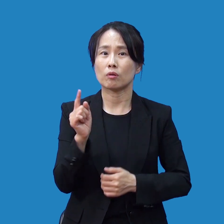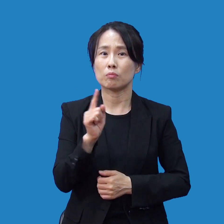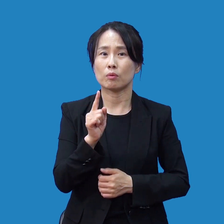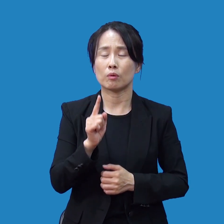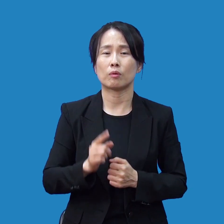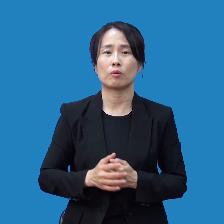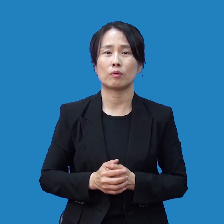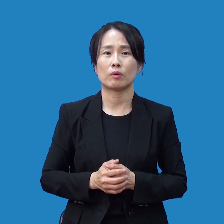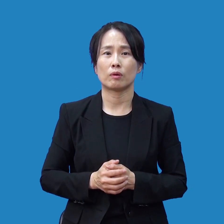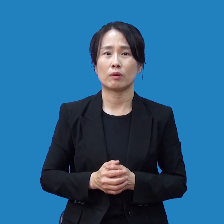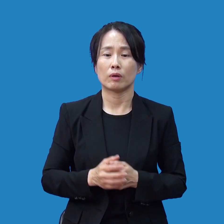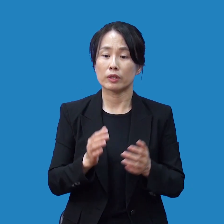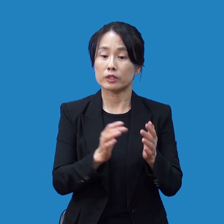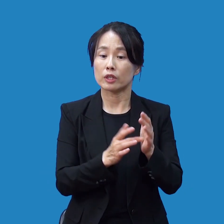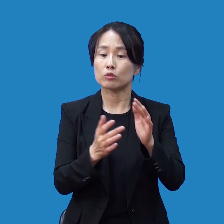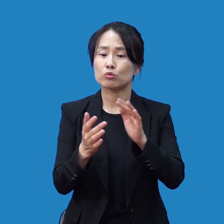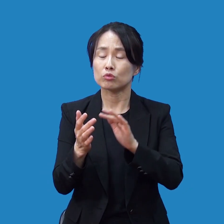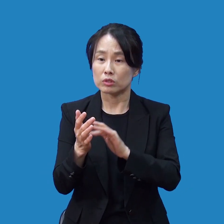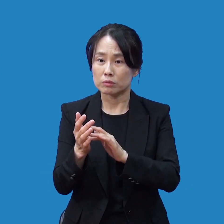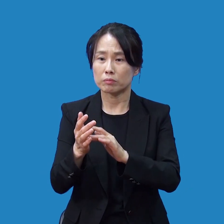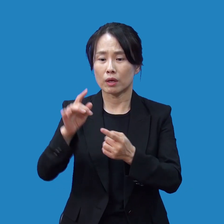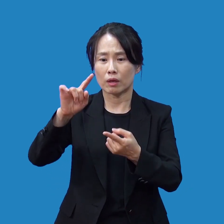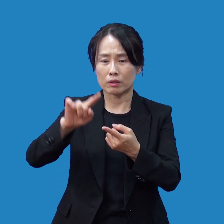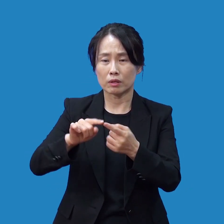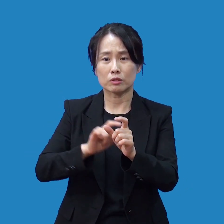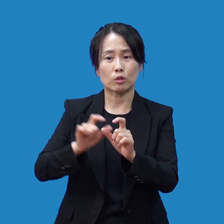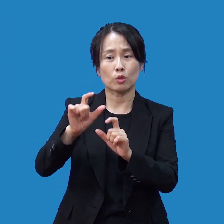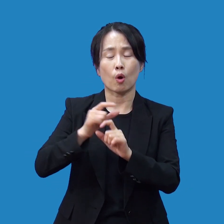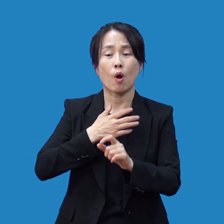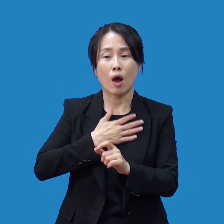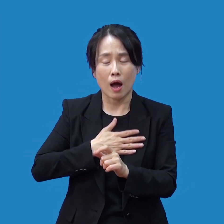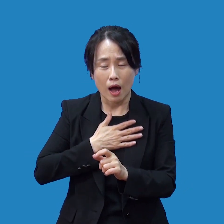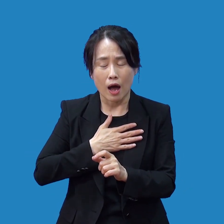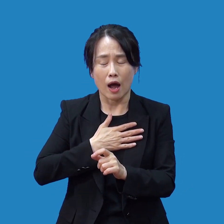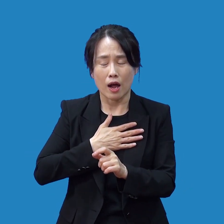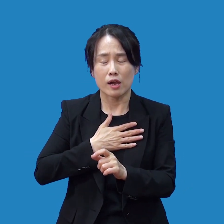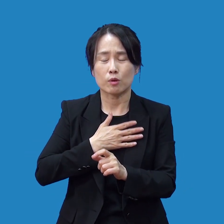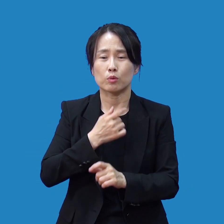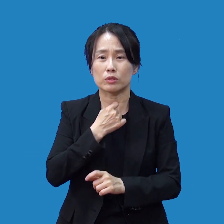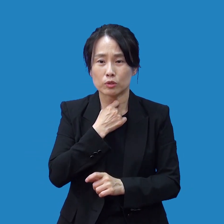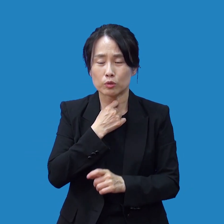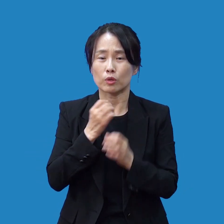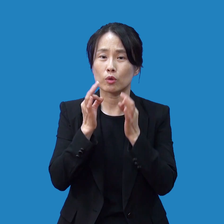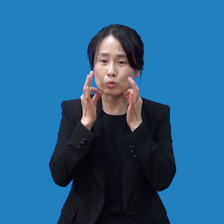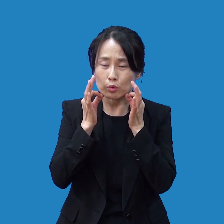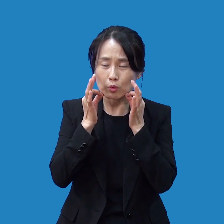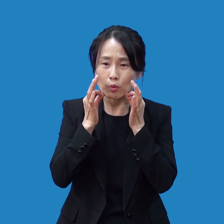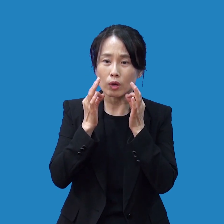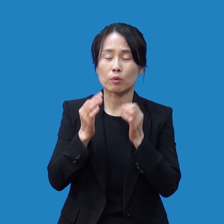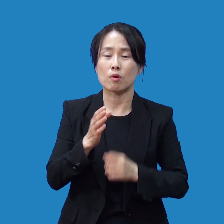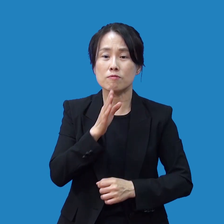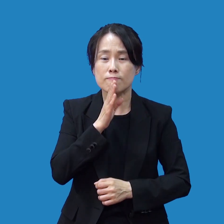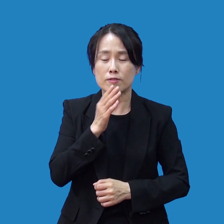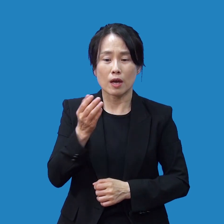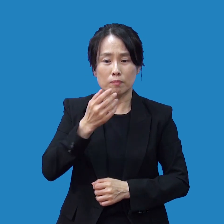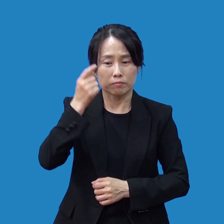이 예수님을 더 아는 일에 더 힘써 자라도록, 그리고 진정한 성령